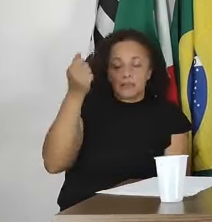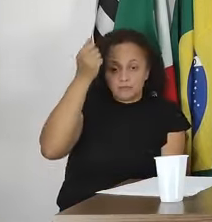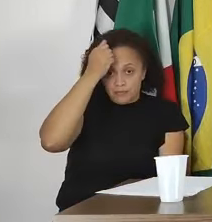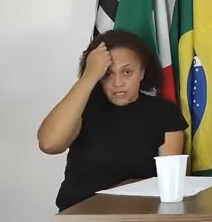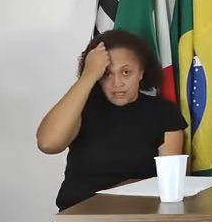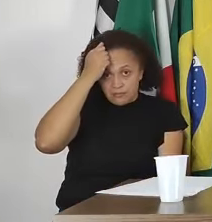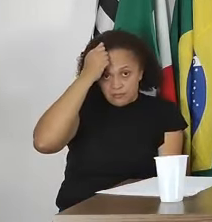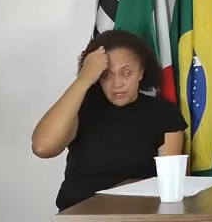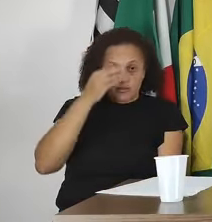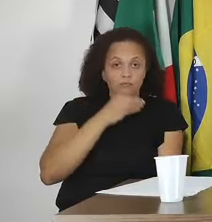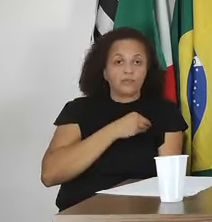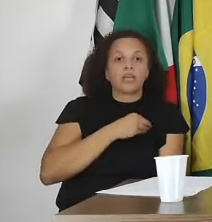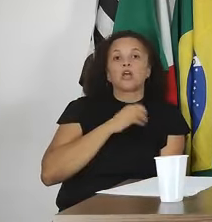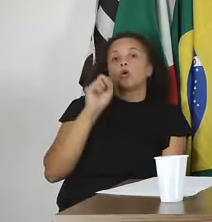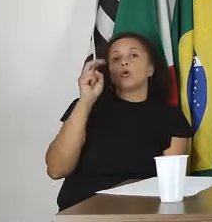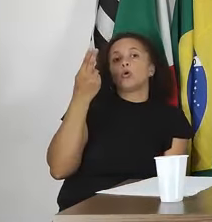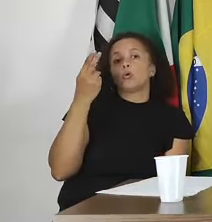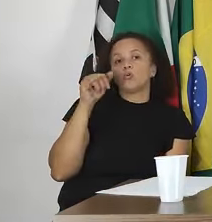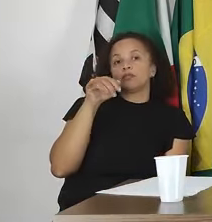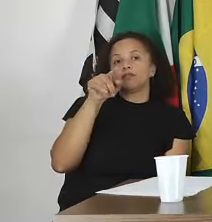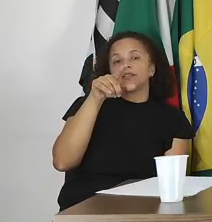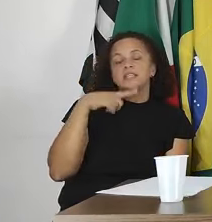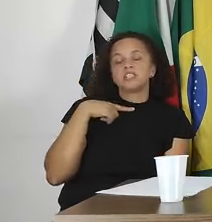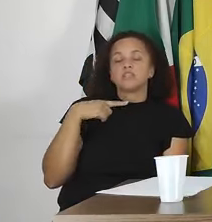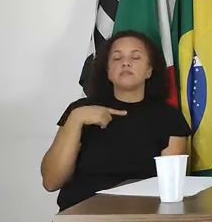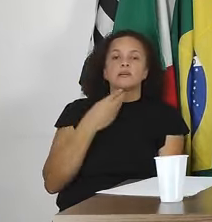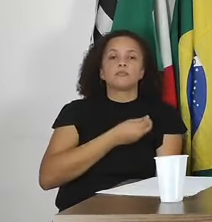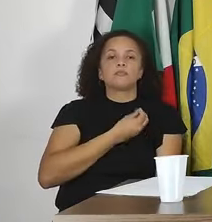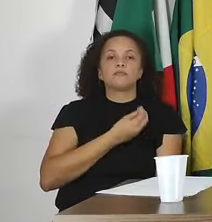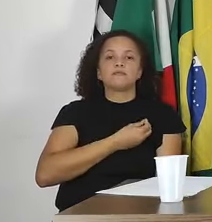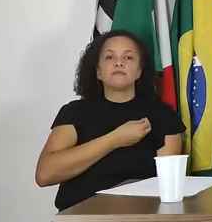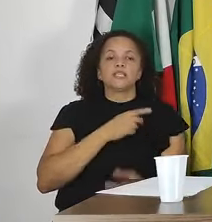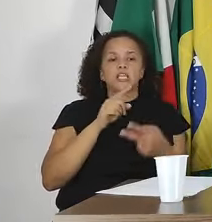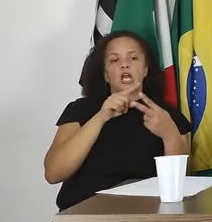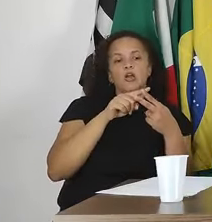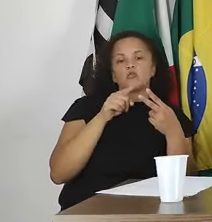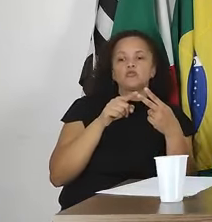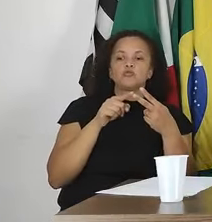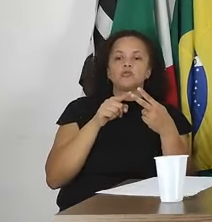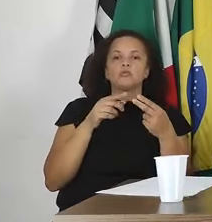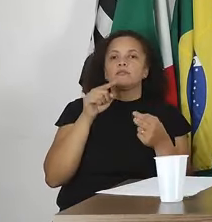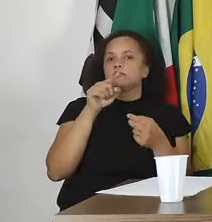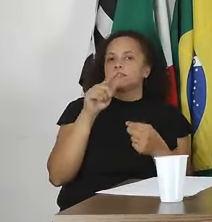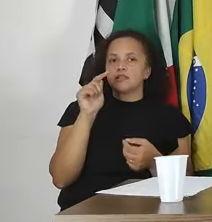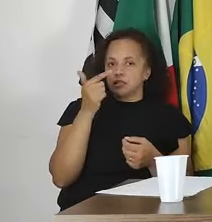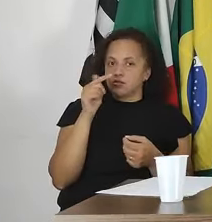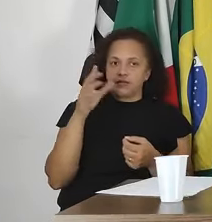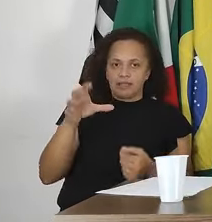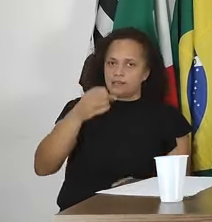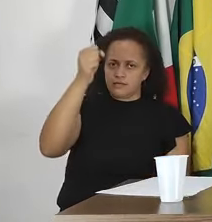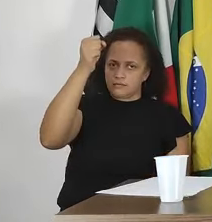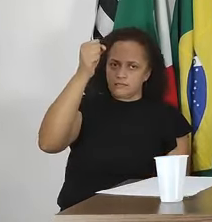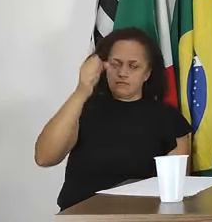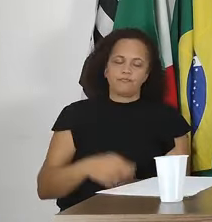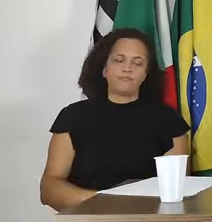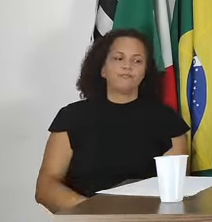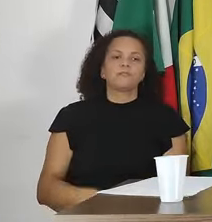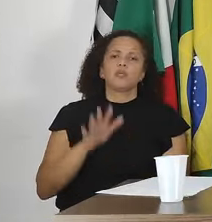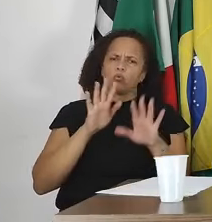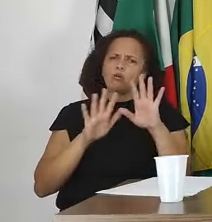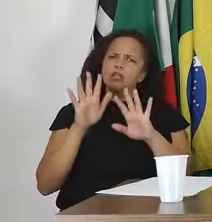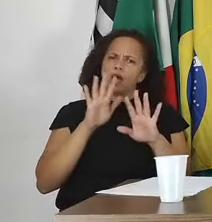pecado, ou se você tem uma vida, né, dupla, você não vai subir. Toma cuidado. E